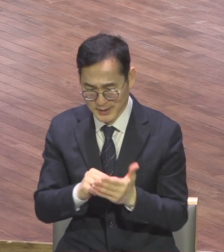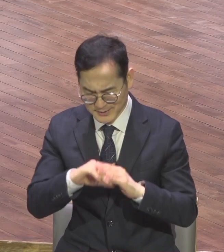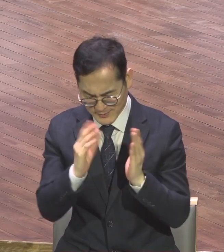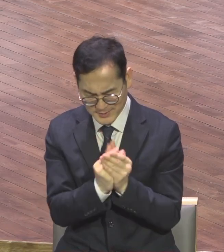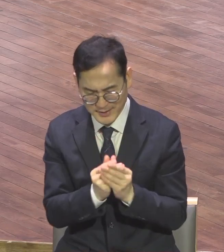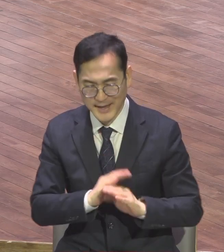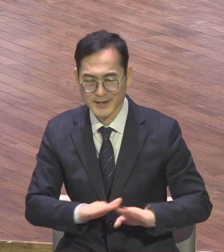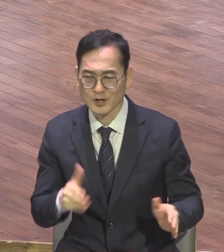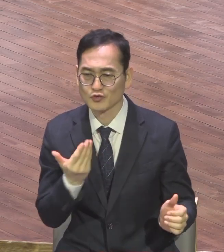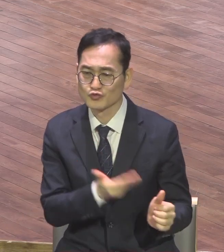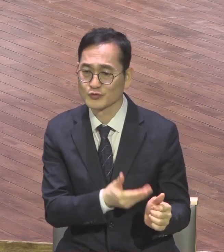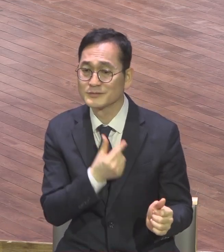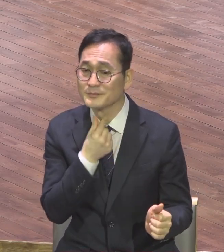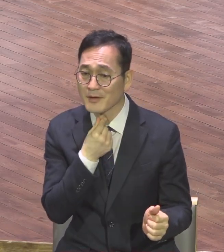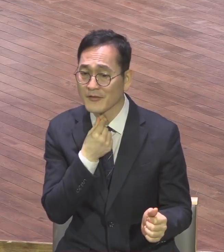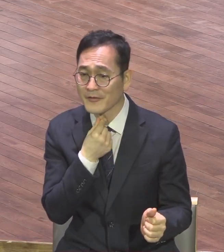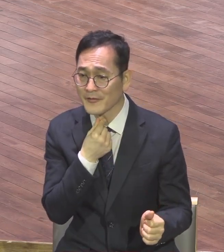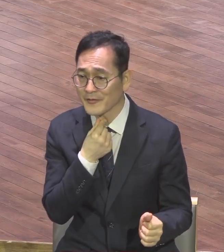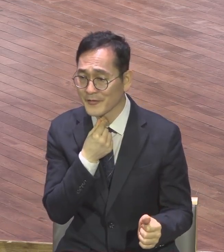바라본 거예요.